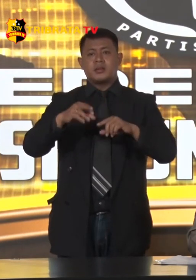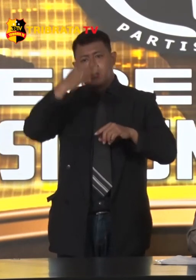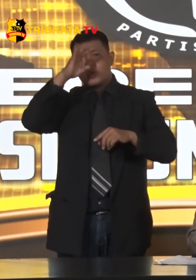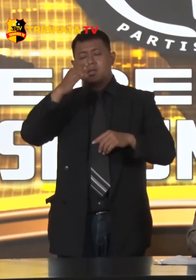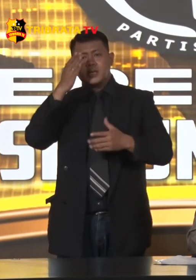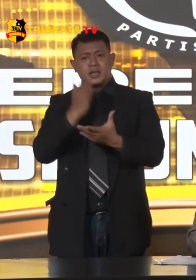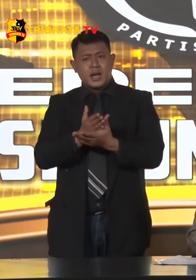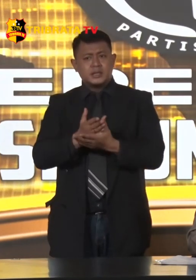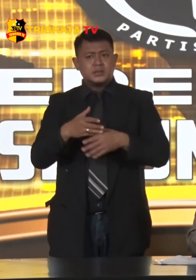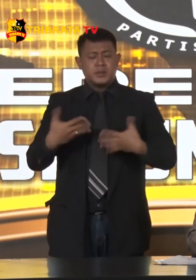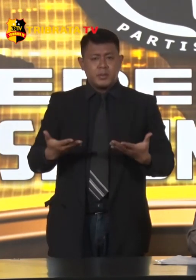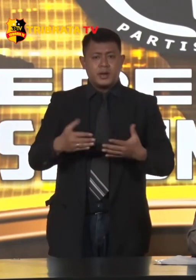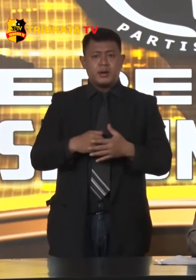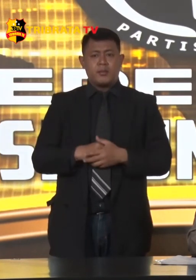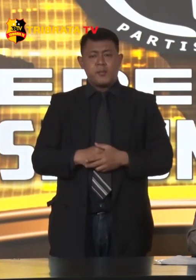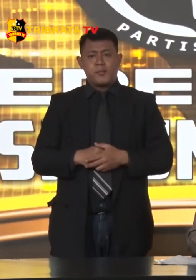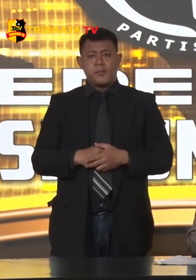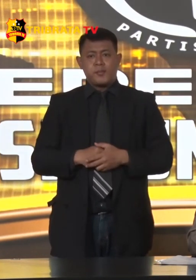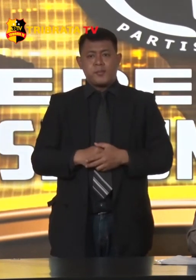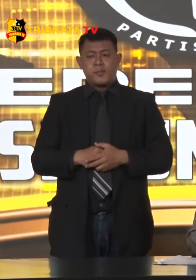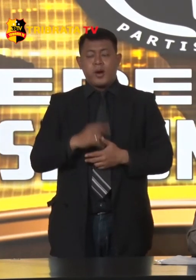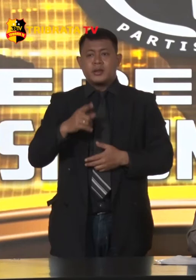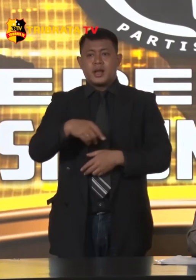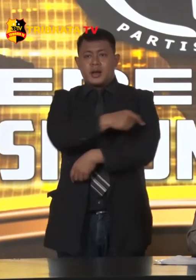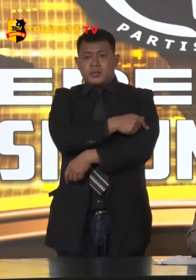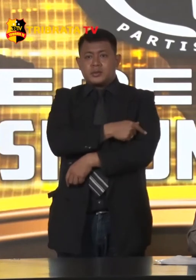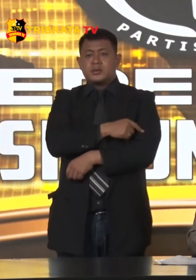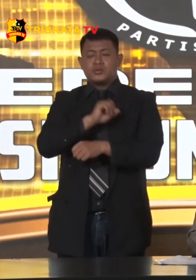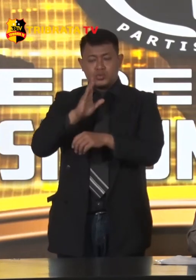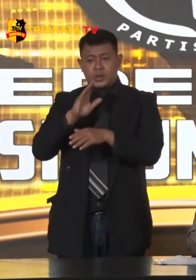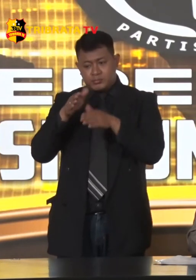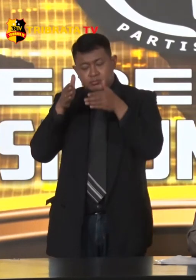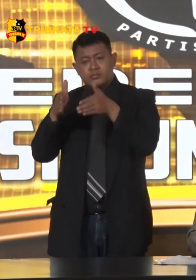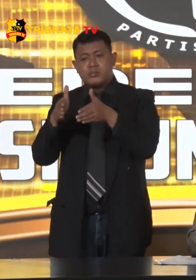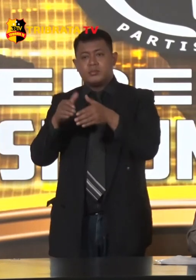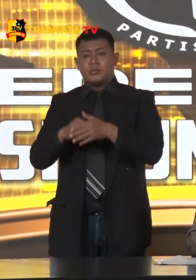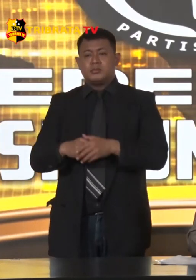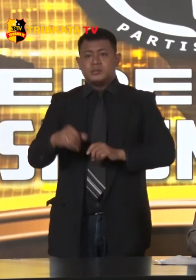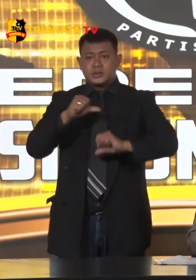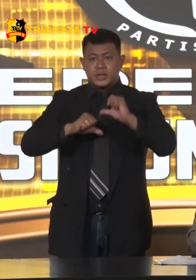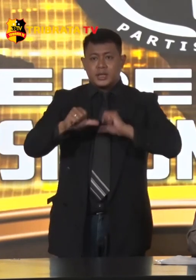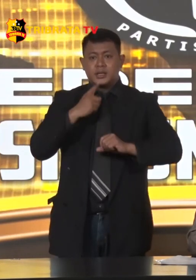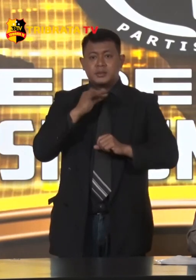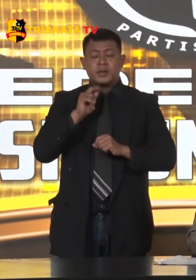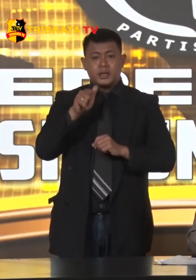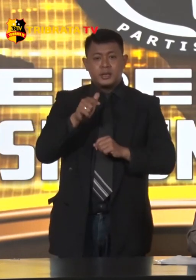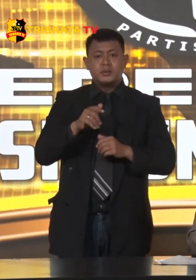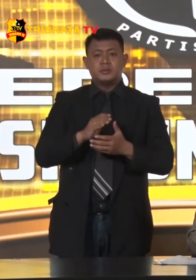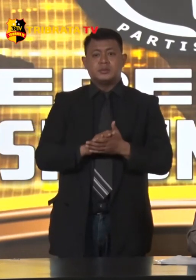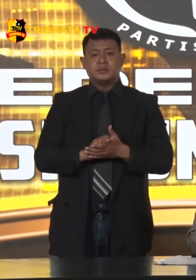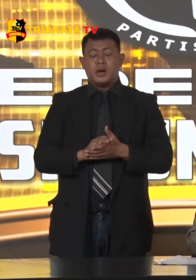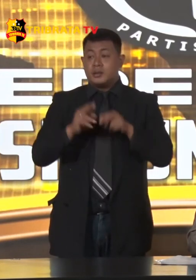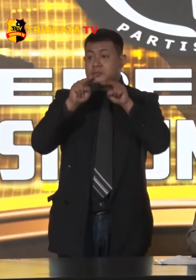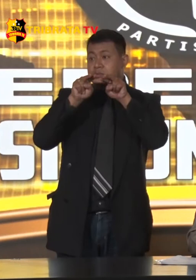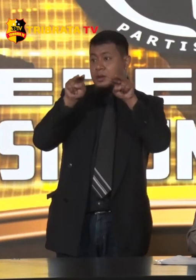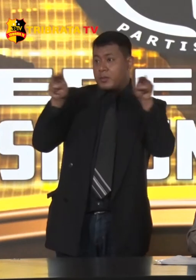ya di atas izinnya? Tentunya di sana ada satgas yang menangani itu semua. Kegiatan-kegiatan seperti itu tentunya akan